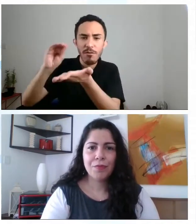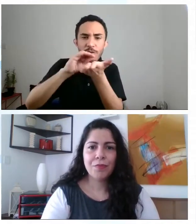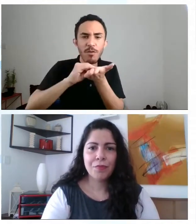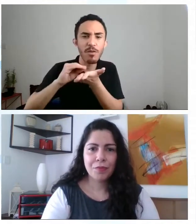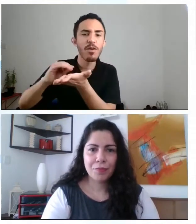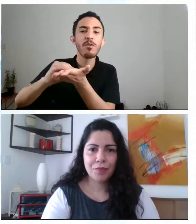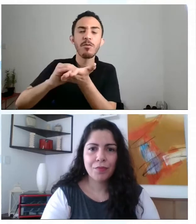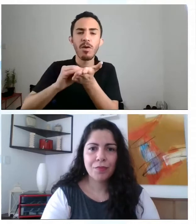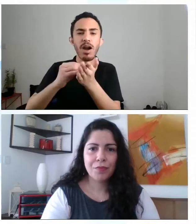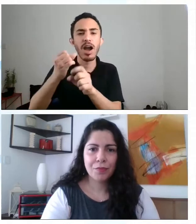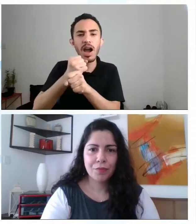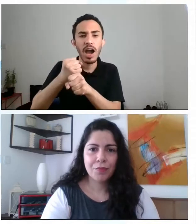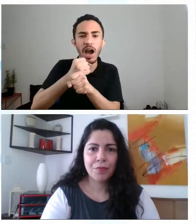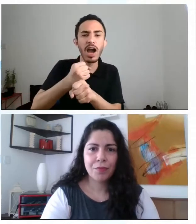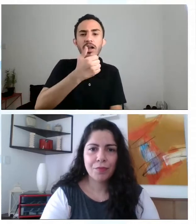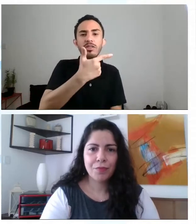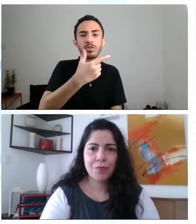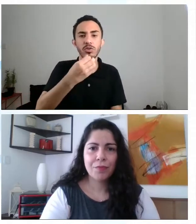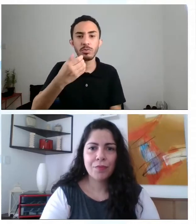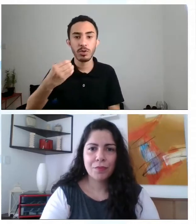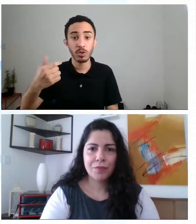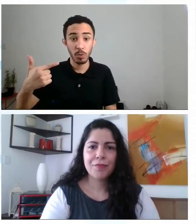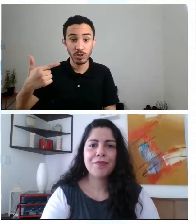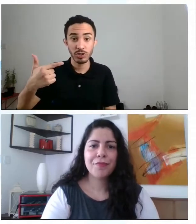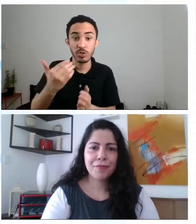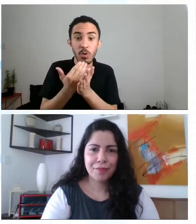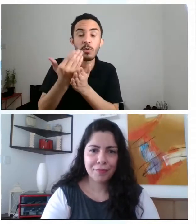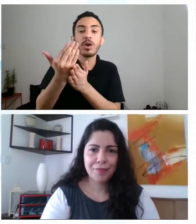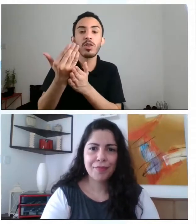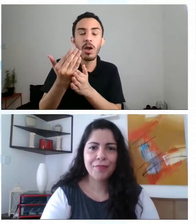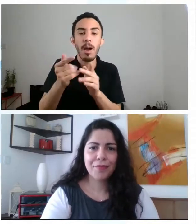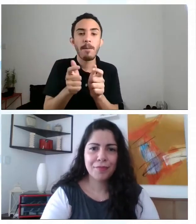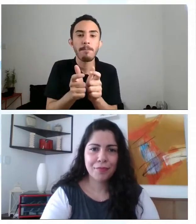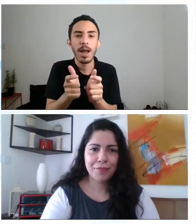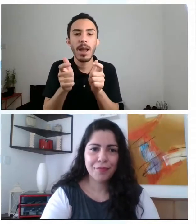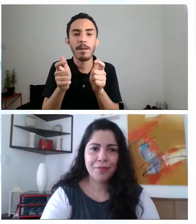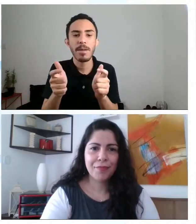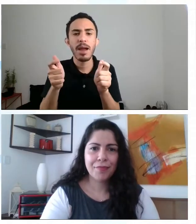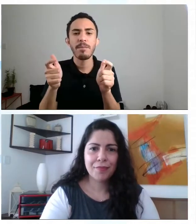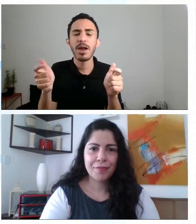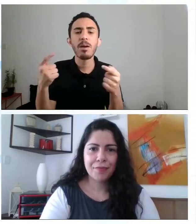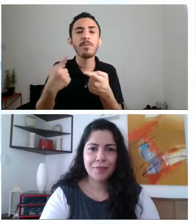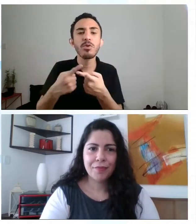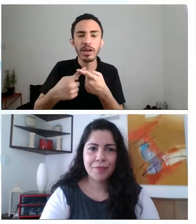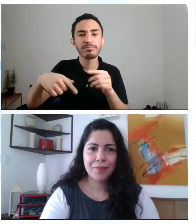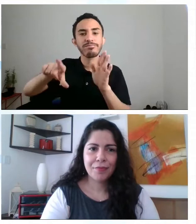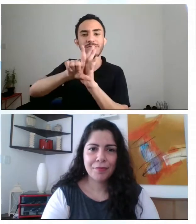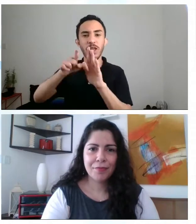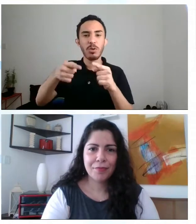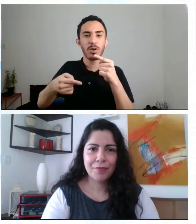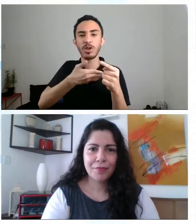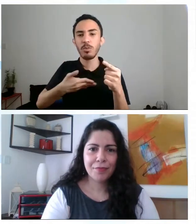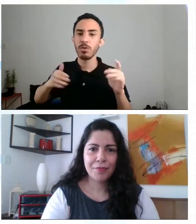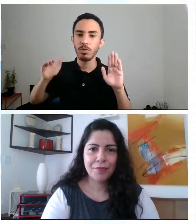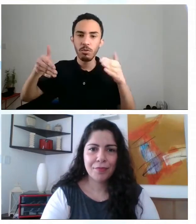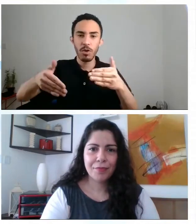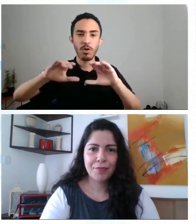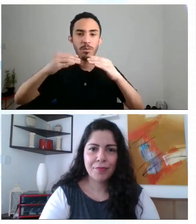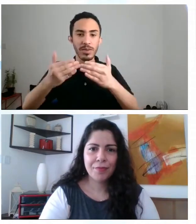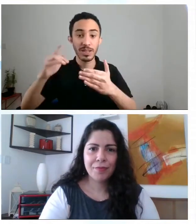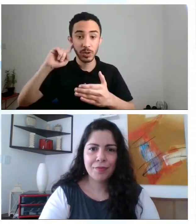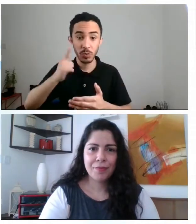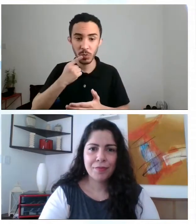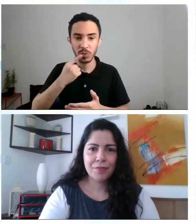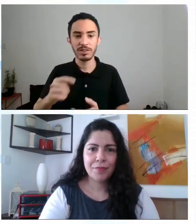partir de 2002, essas demandas foram crescendo por conta de políticas públicas voltadas para a comunidade.